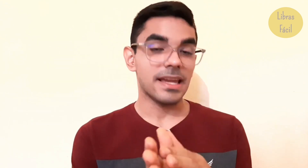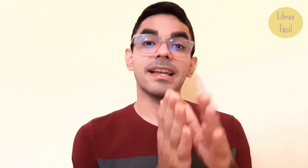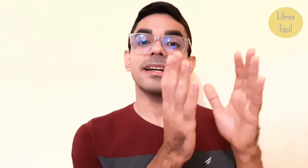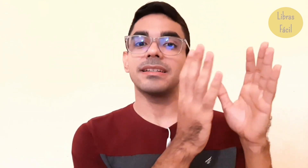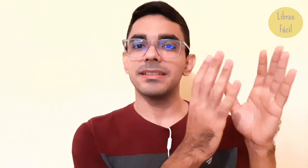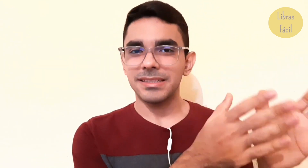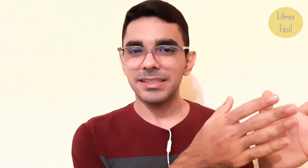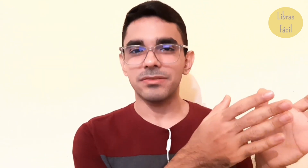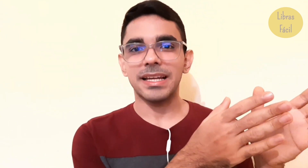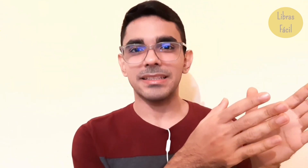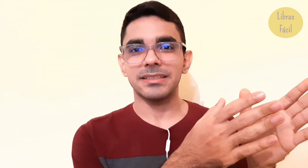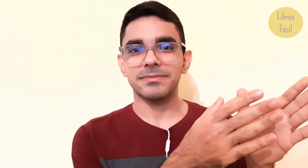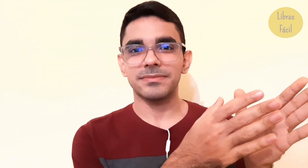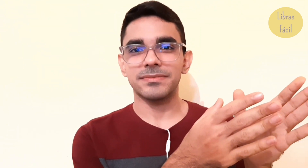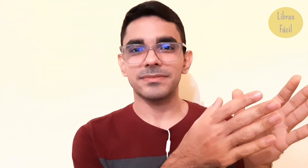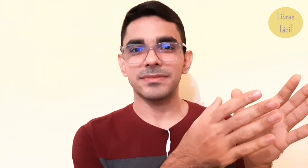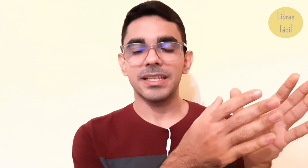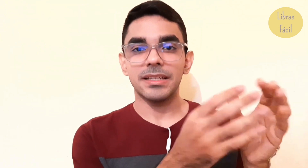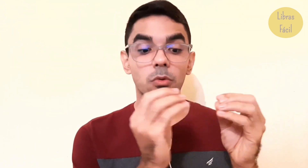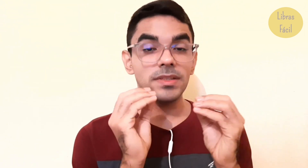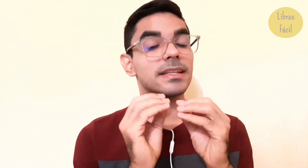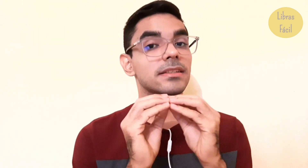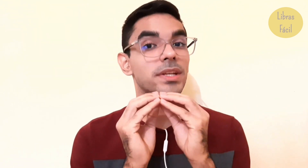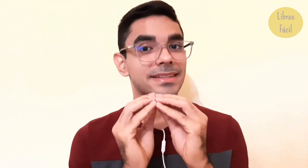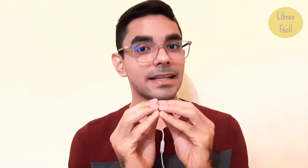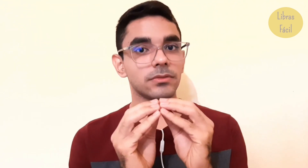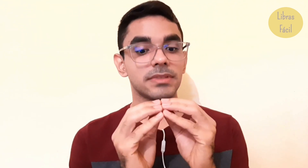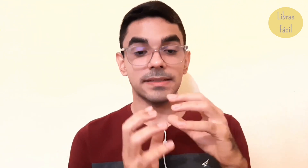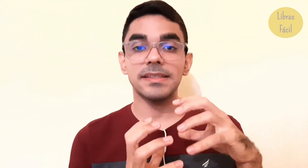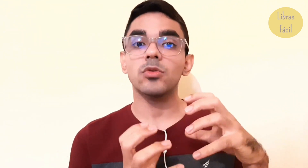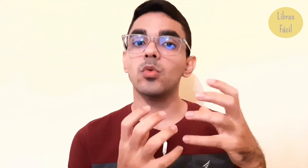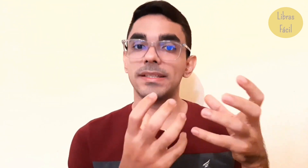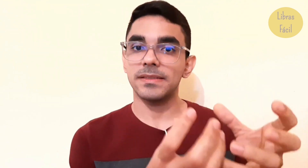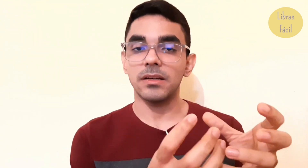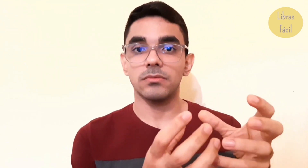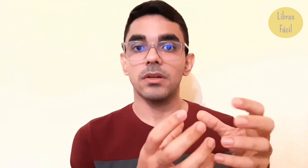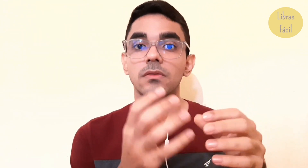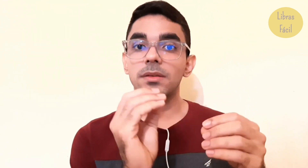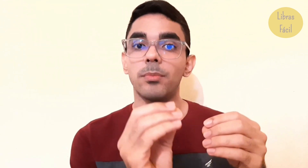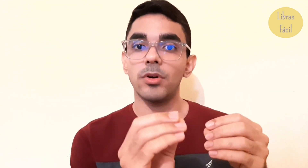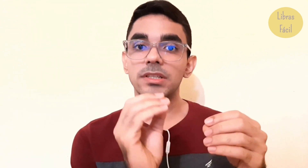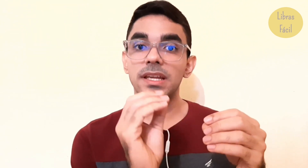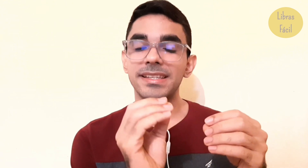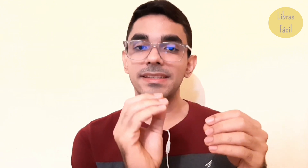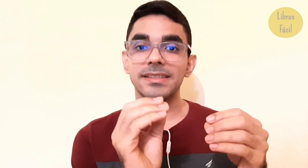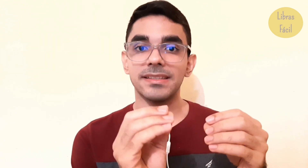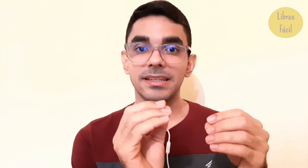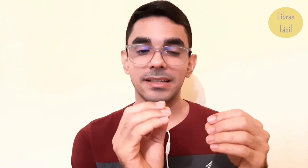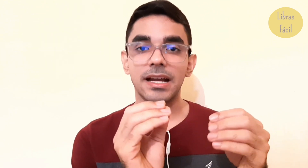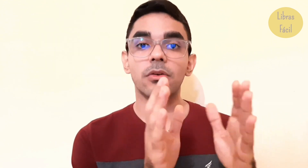ela endividada. Então, quando se trata do estado, da situação, você pode esquecer a